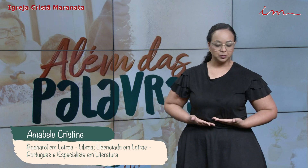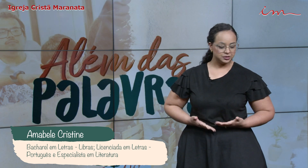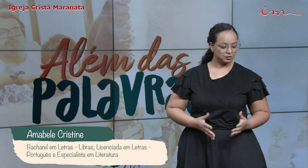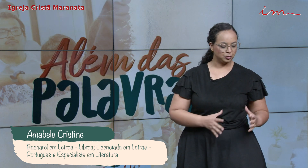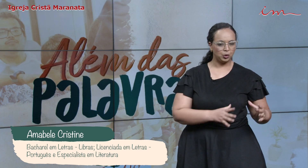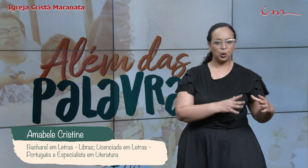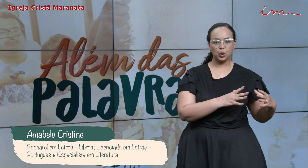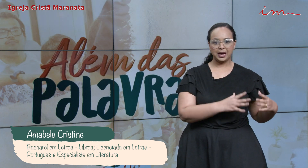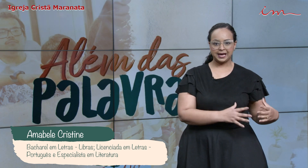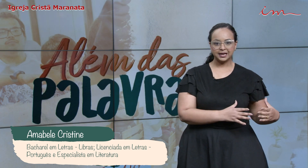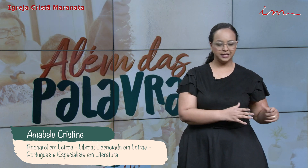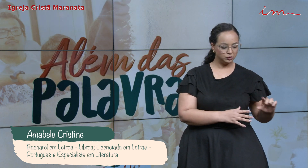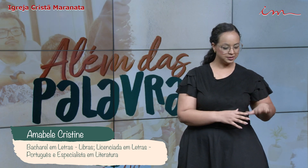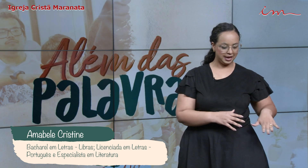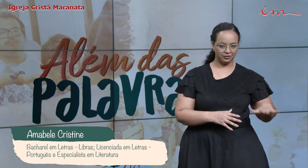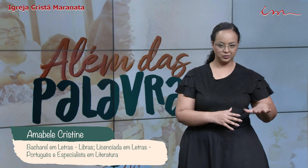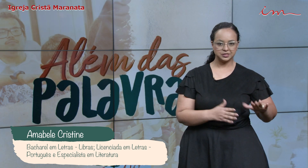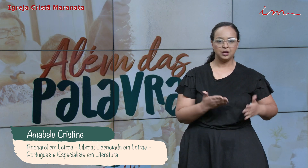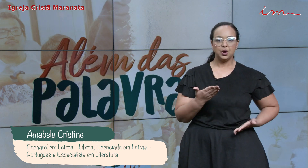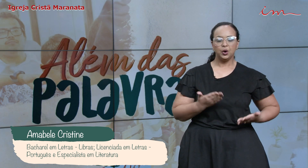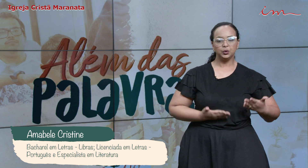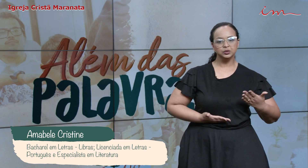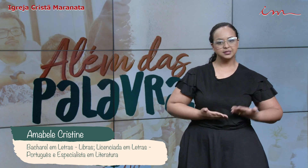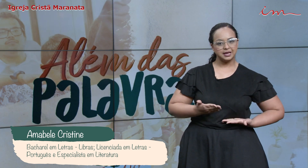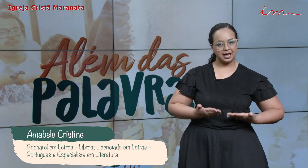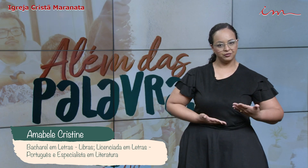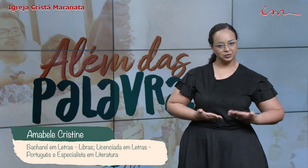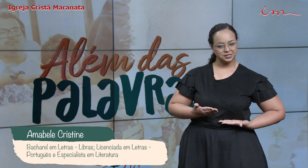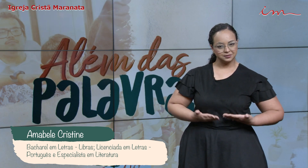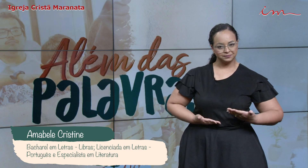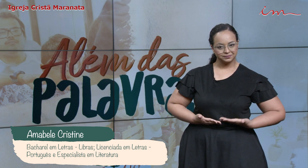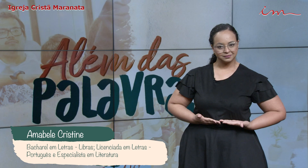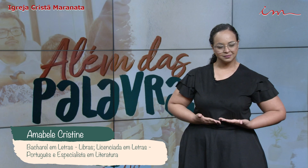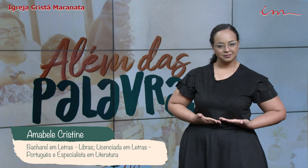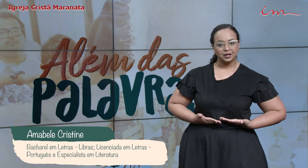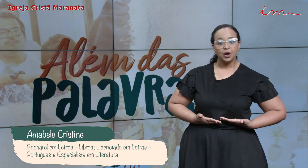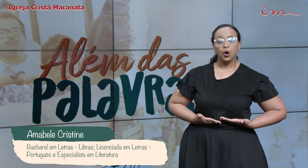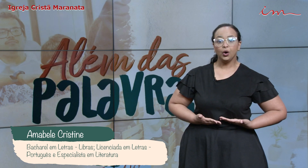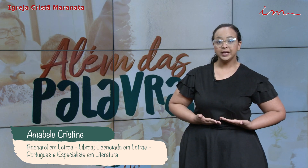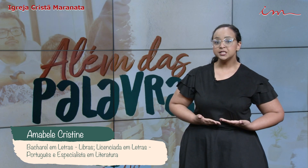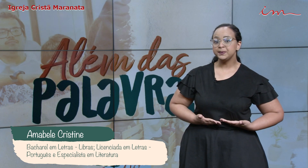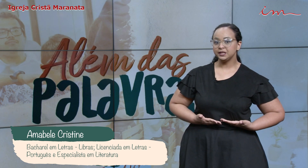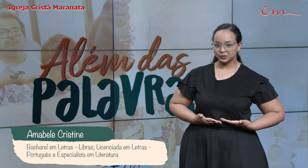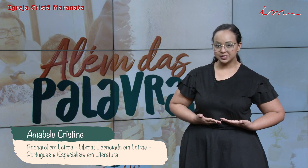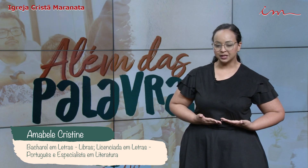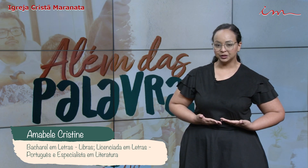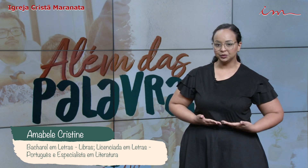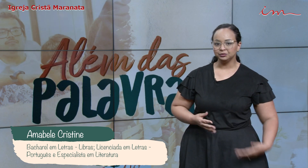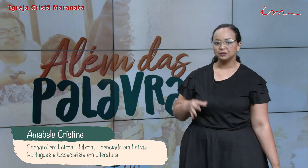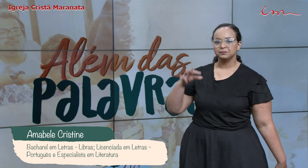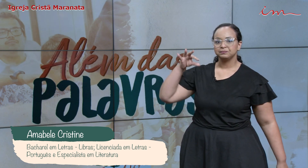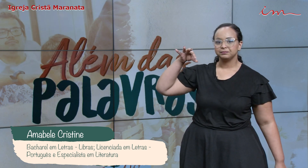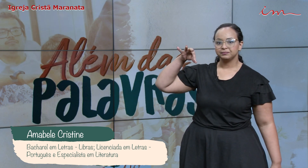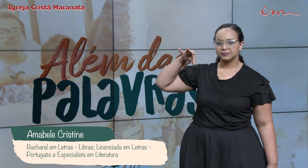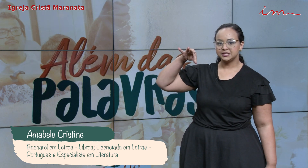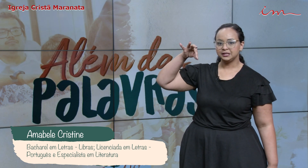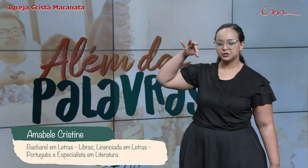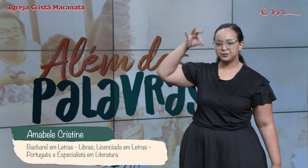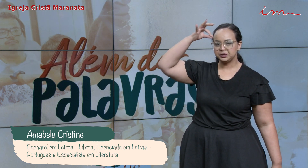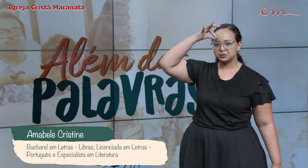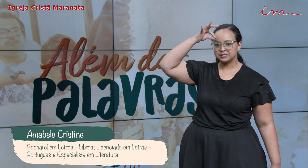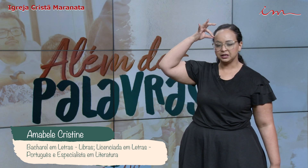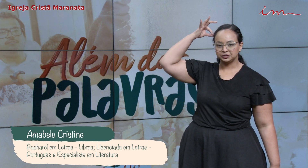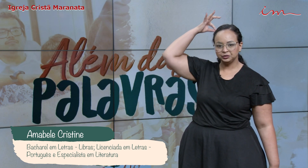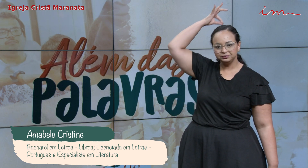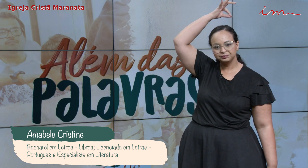Nós vamos colocar aqui os servos. Os servos, o Espírito Santo, sinal